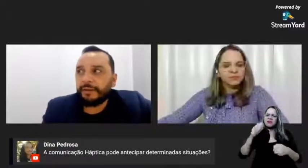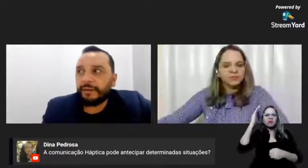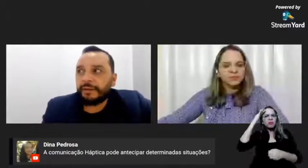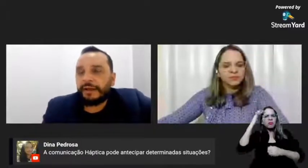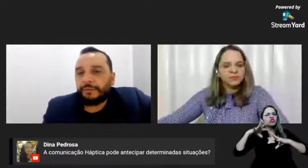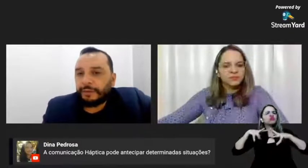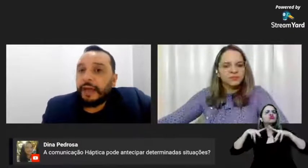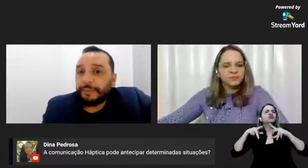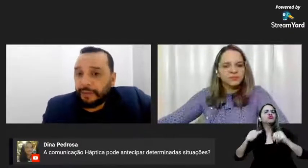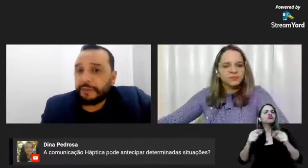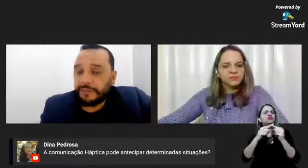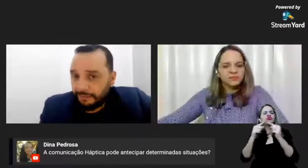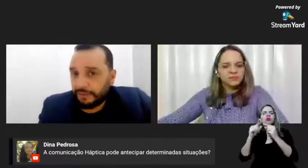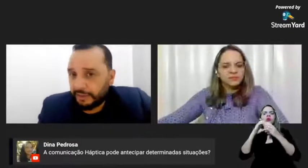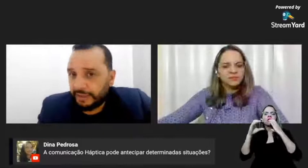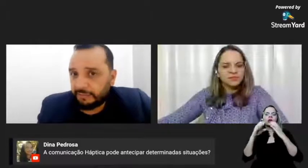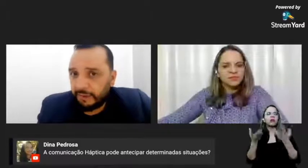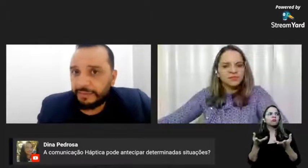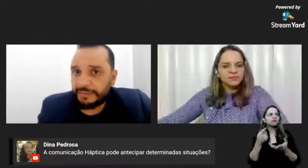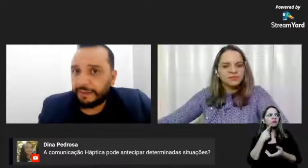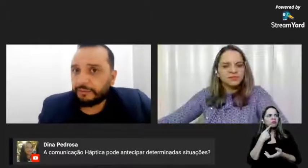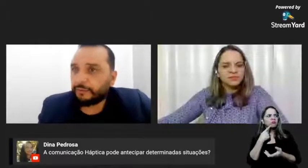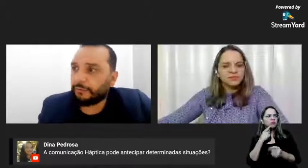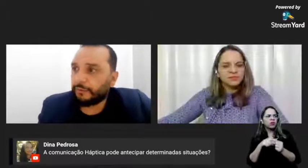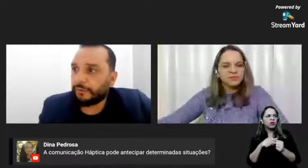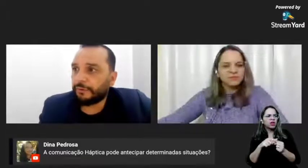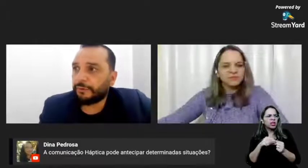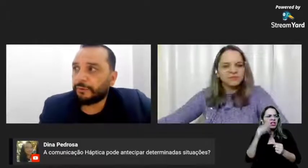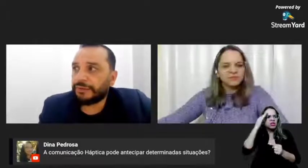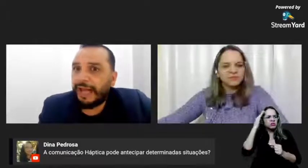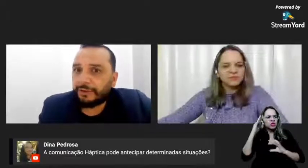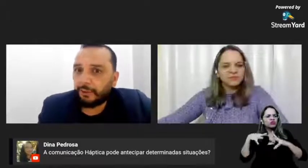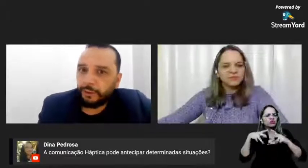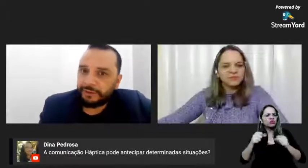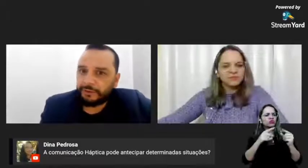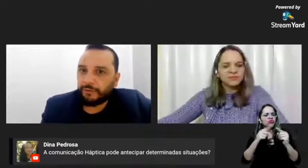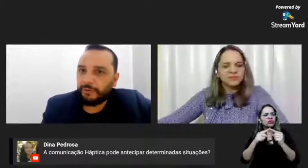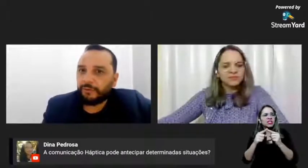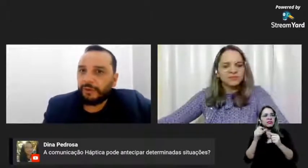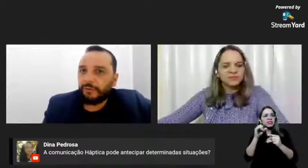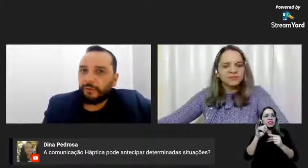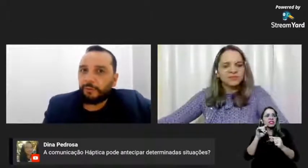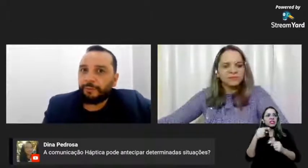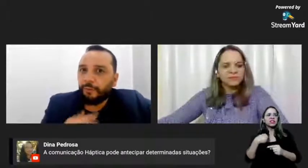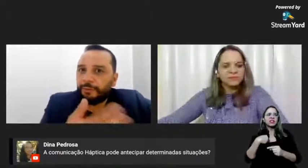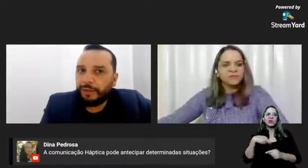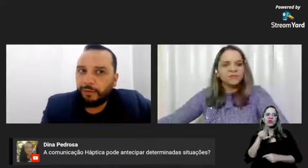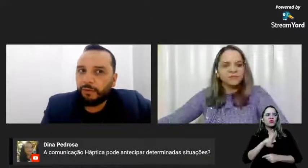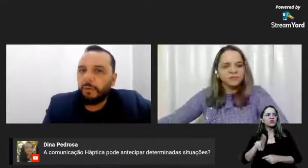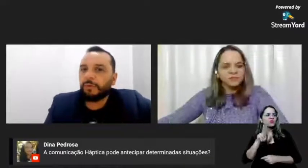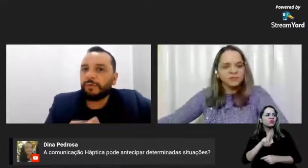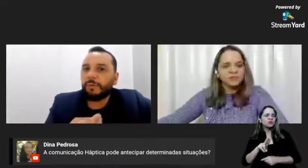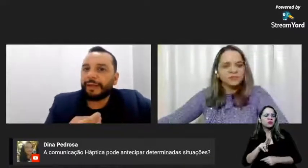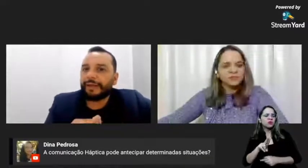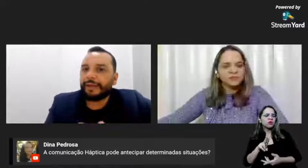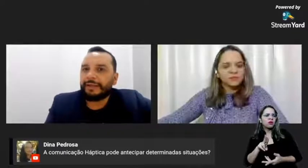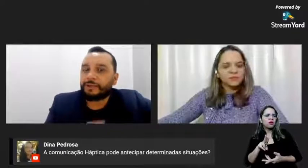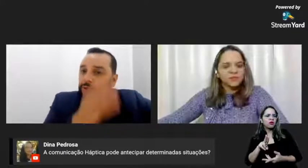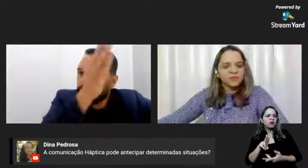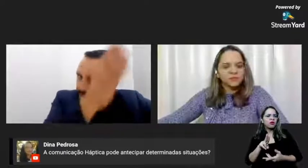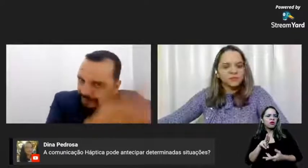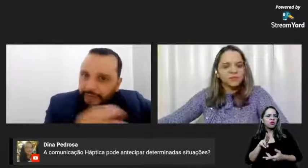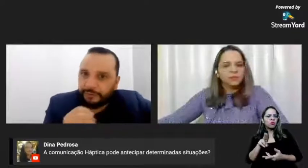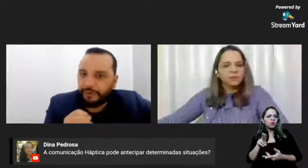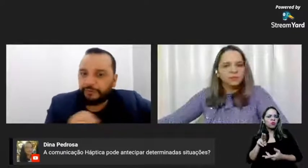comunicar. E aí eu falo, tá, para que eu vou saber todas as formas se eu não vou usar todas com o público ou com